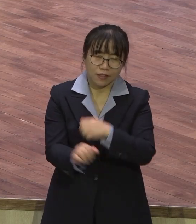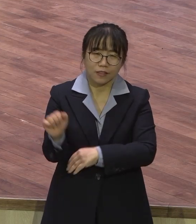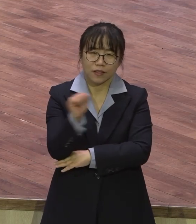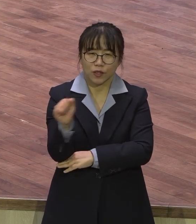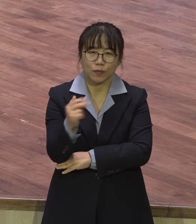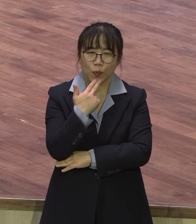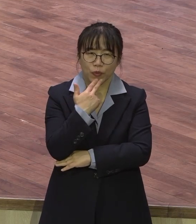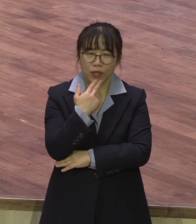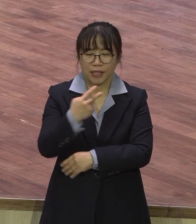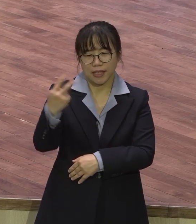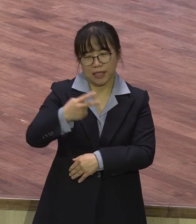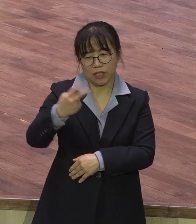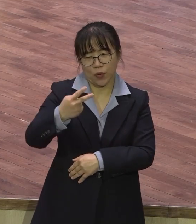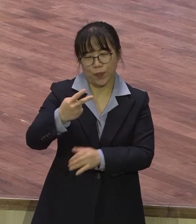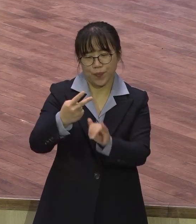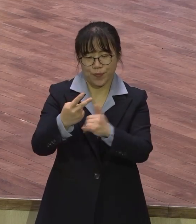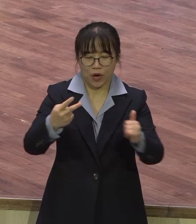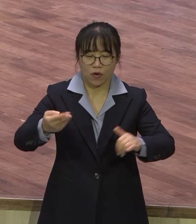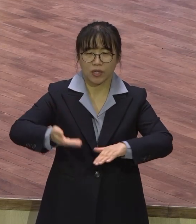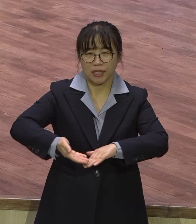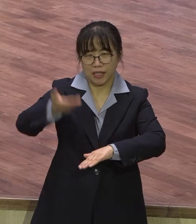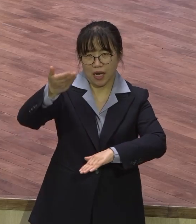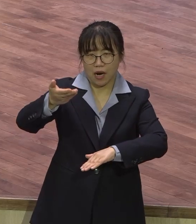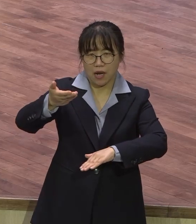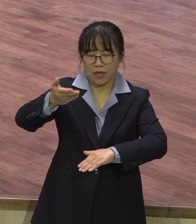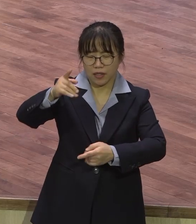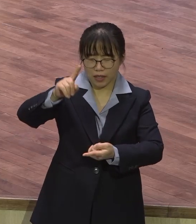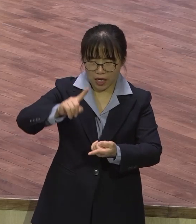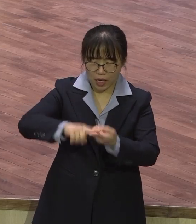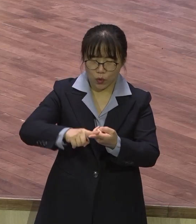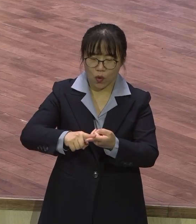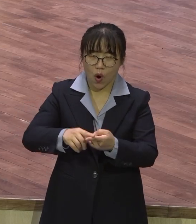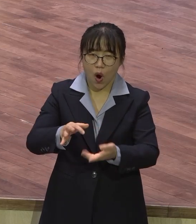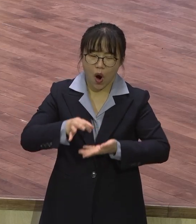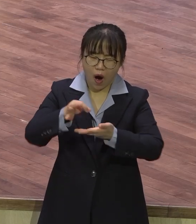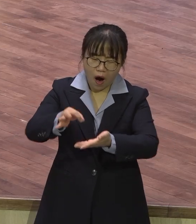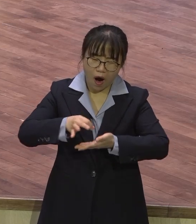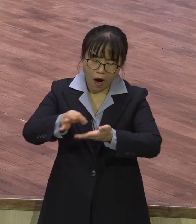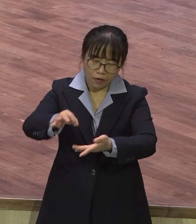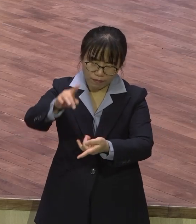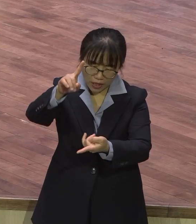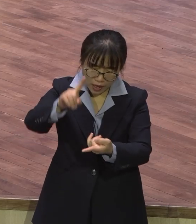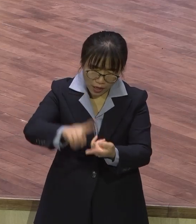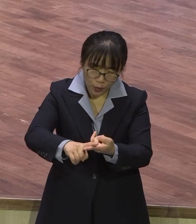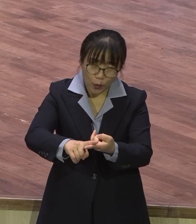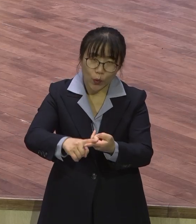이천명 이천명 딱 굳어져요 그분들이 있기 때문에 된다는 거예요